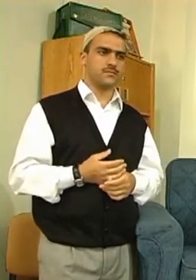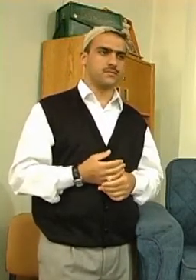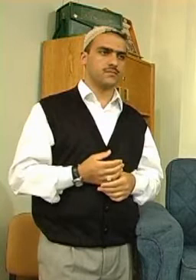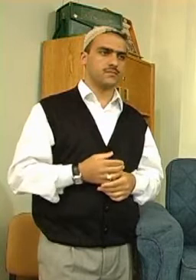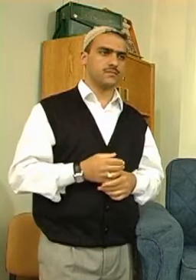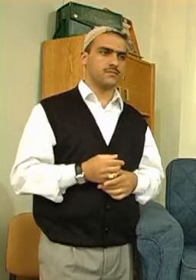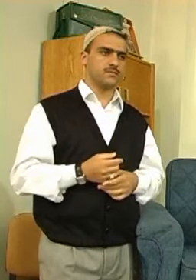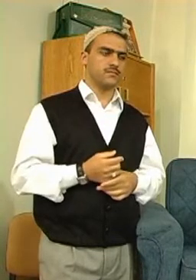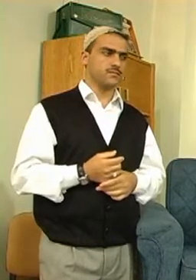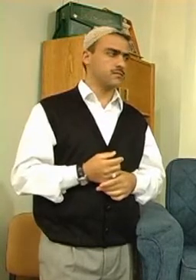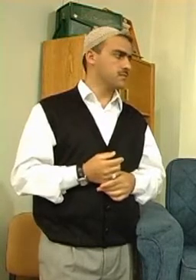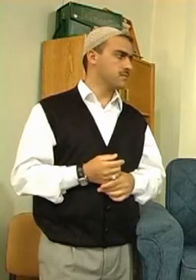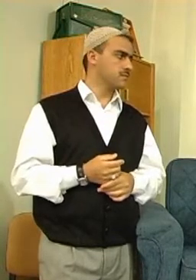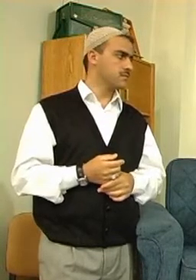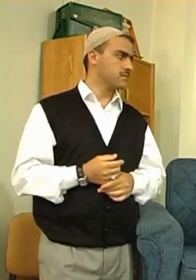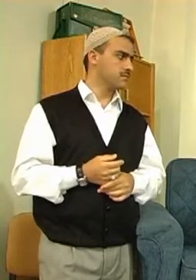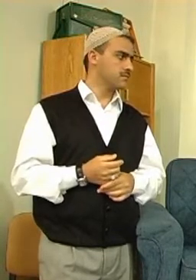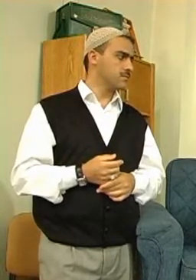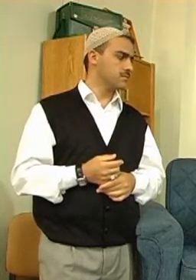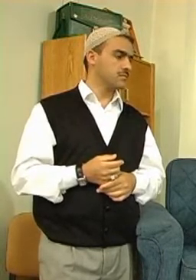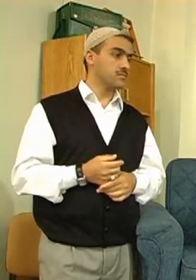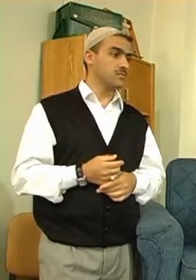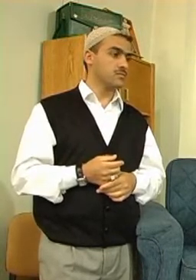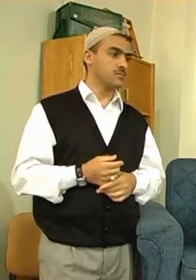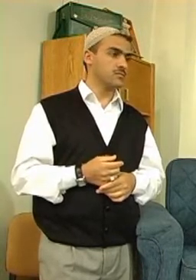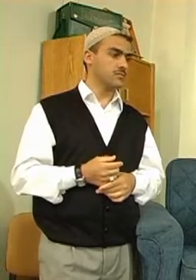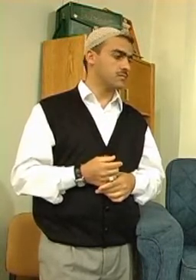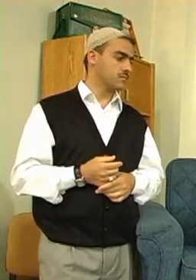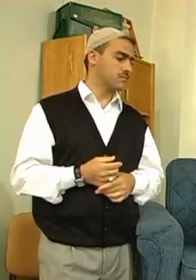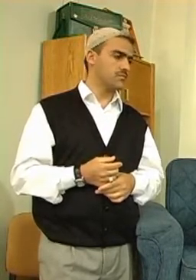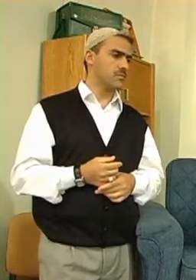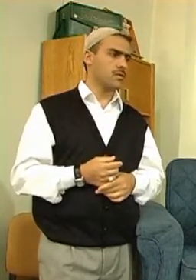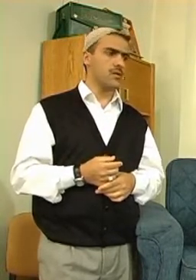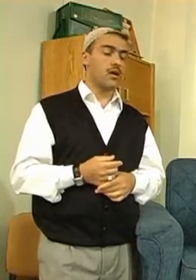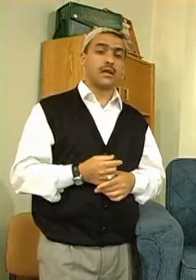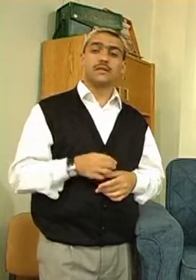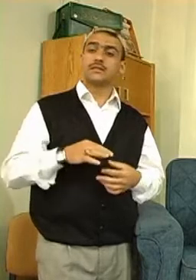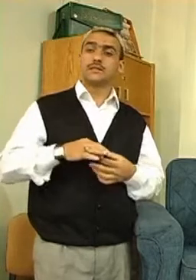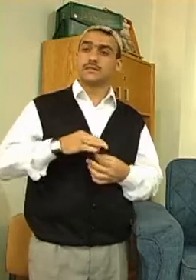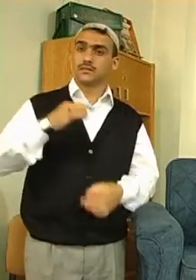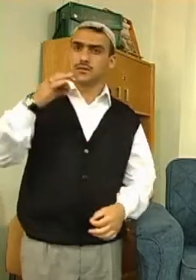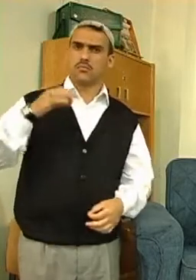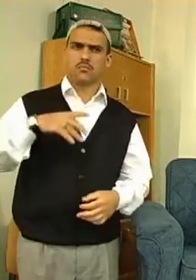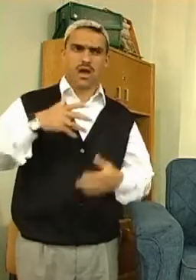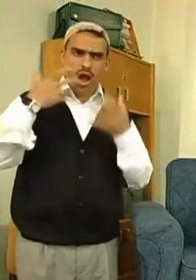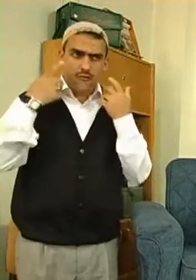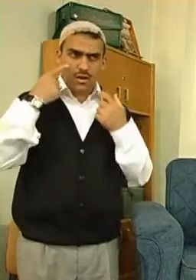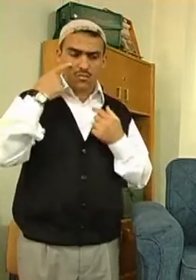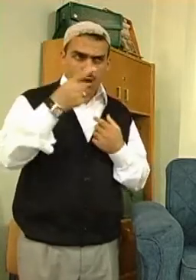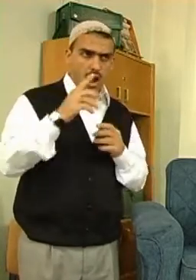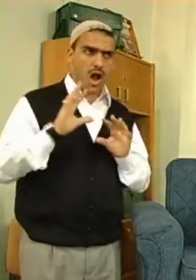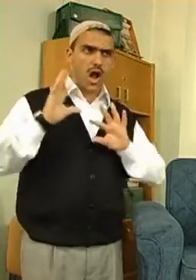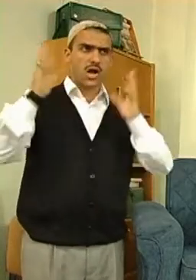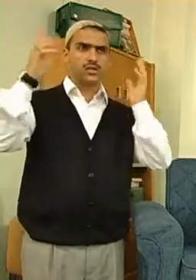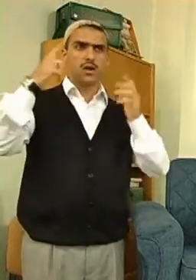bir kuluyum. İnsan buradan şeref alıyor. Büyük insan işte budur yani. Ahsen takvim de buymuş yani. Yoksa büyük insan, efendim